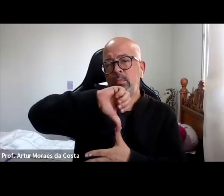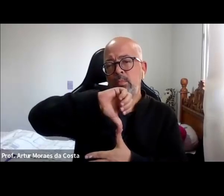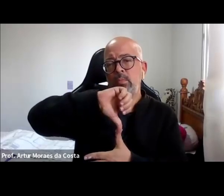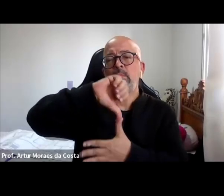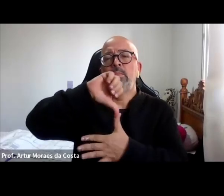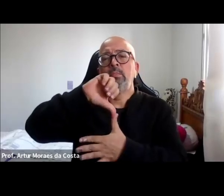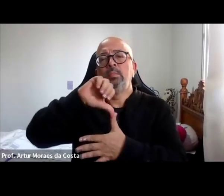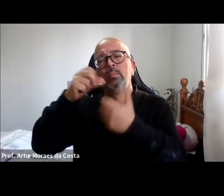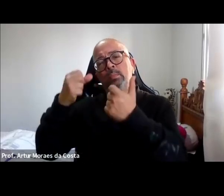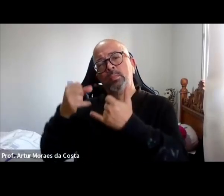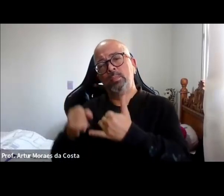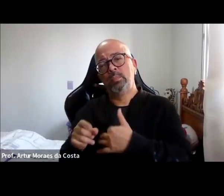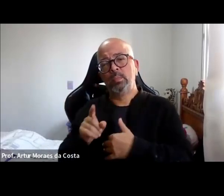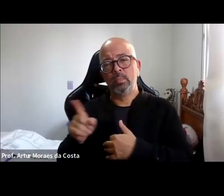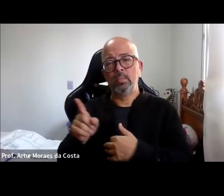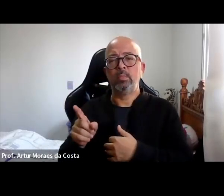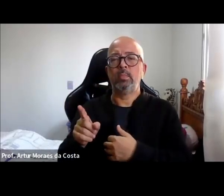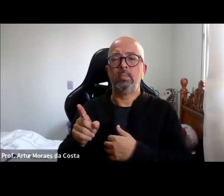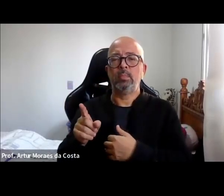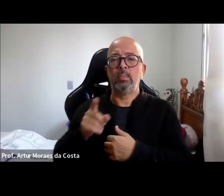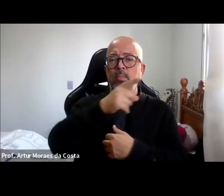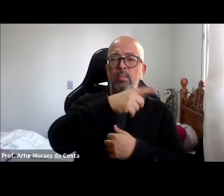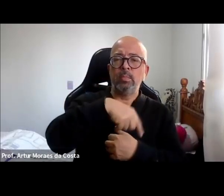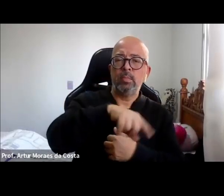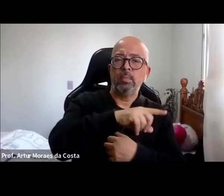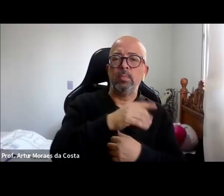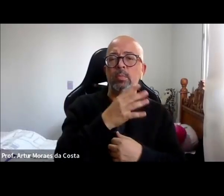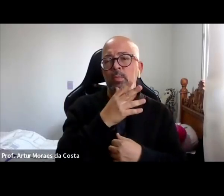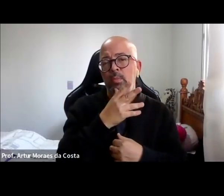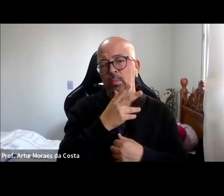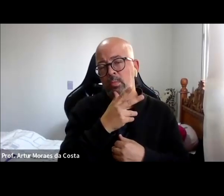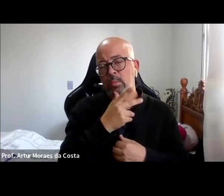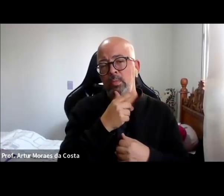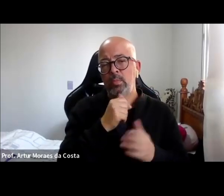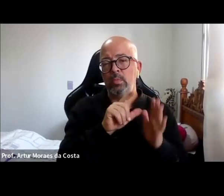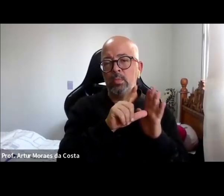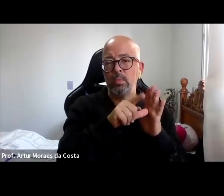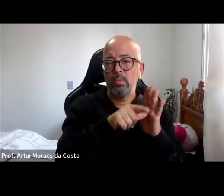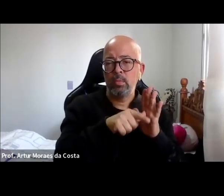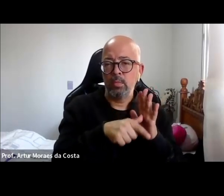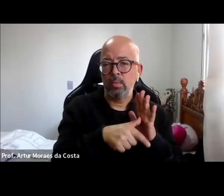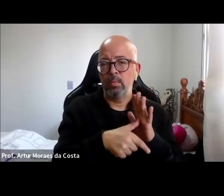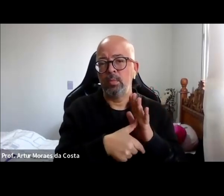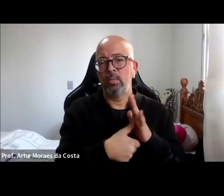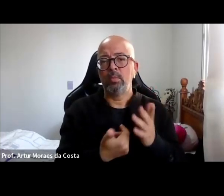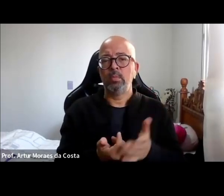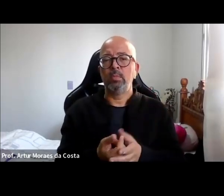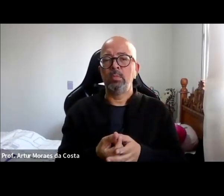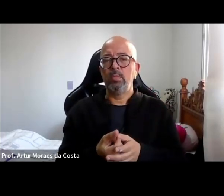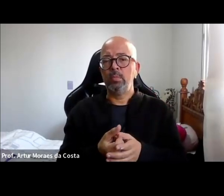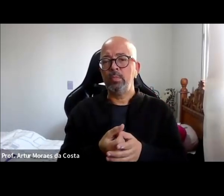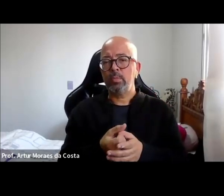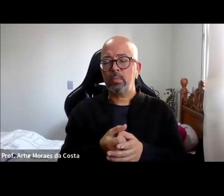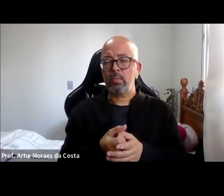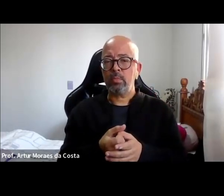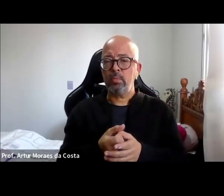contextos latinoamericanos tiempo para hacer la descripción lo digo porque he tenido la oportunidad de también eh